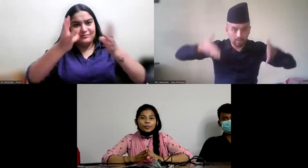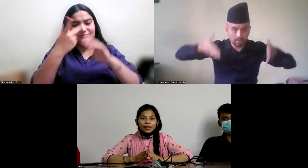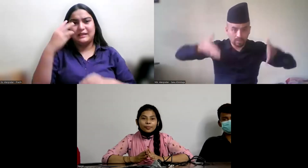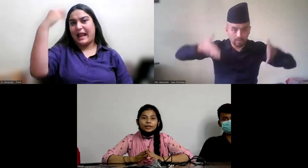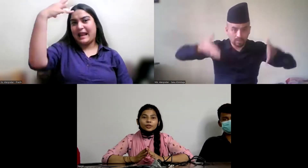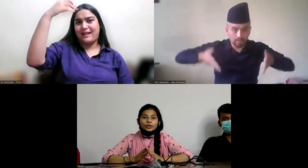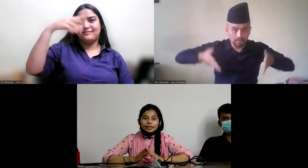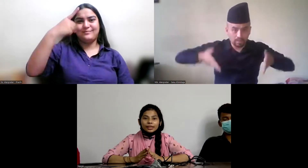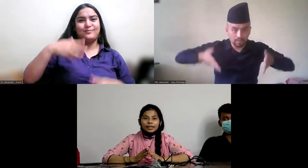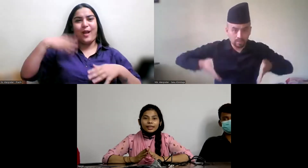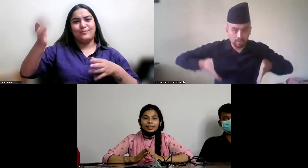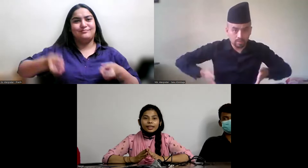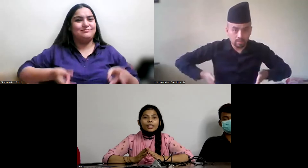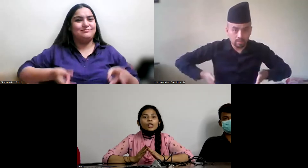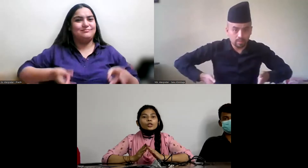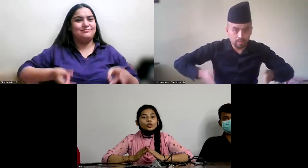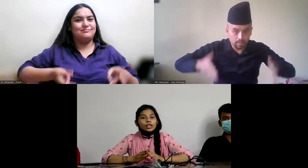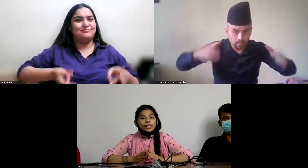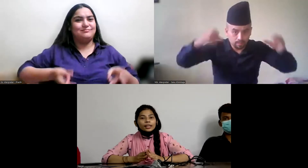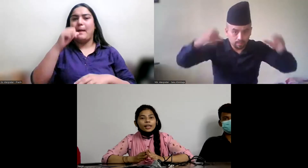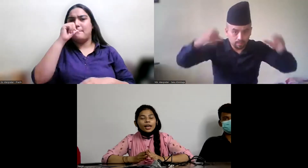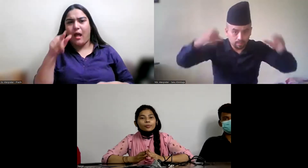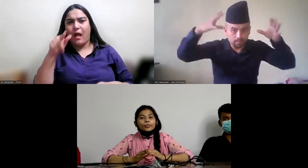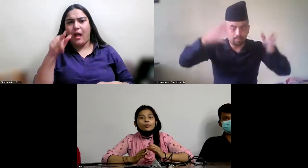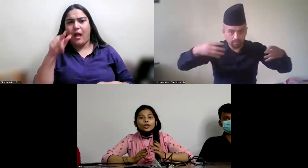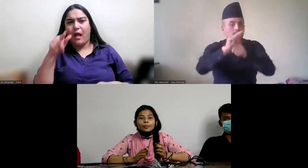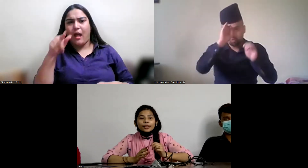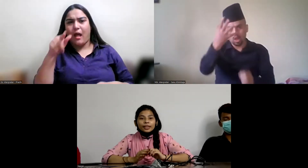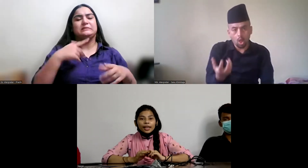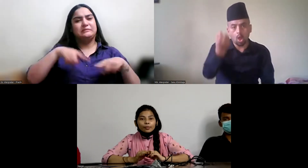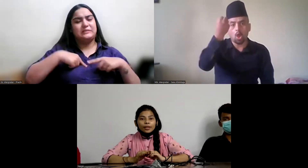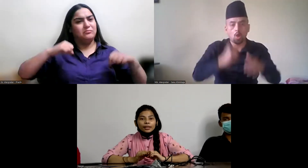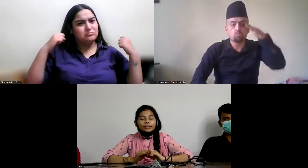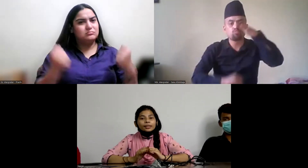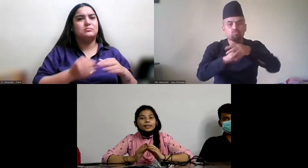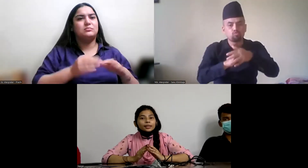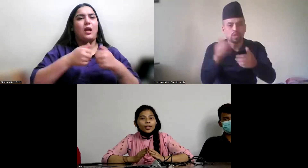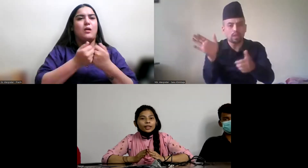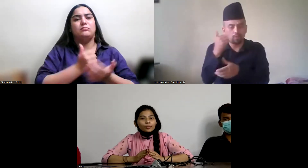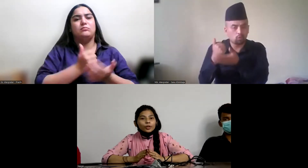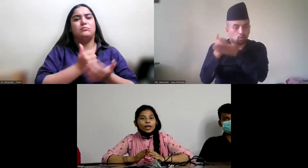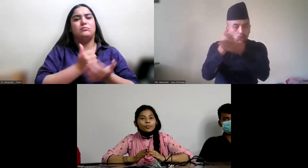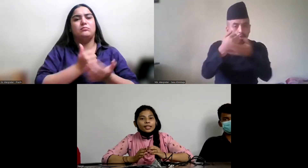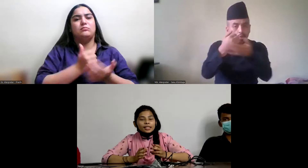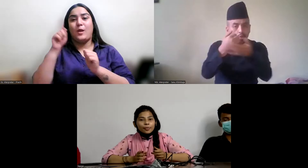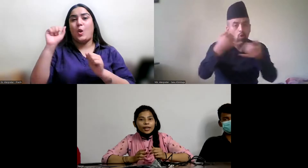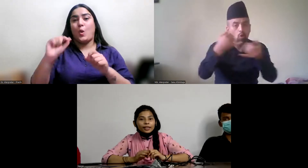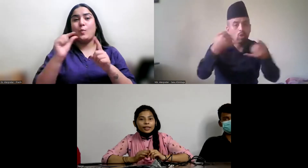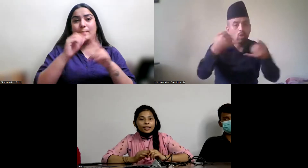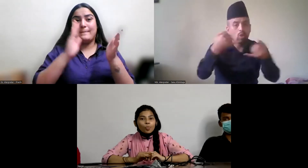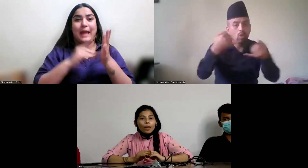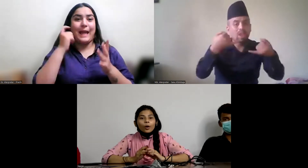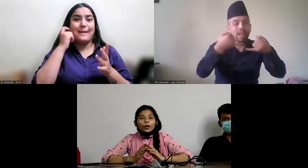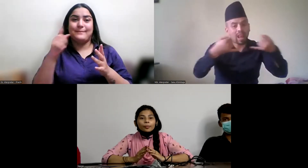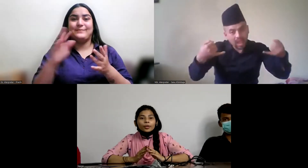लाइनों की मरम्मत सुनिश्चित करने के लिए सूचना का अधिकार, मुख्यमंत्री हेल्पलाइन जैसे माध्यमों का इस्तेमाल